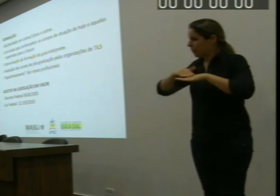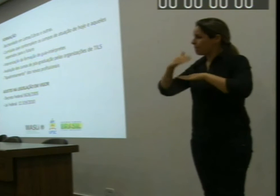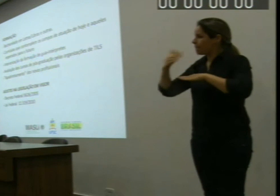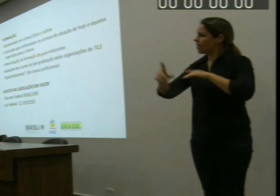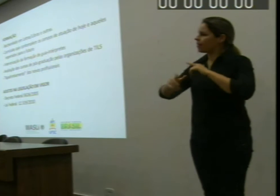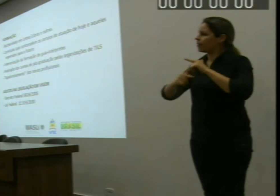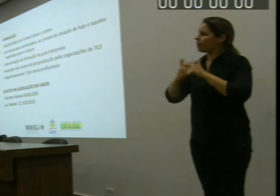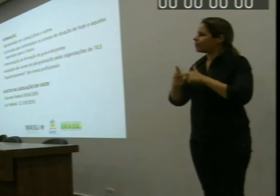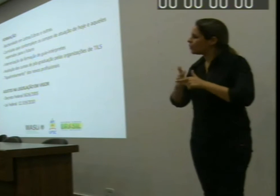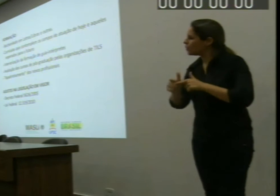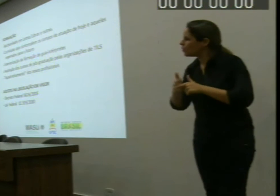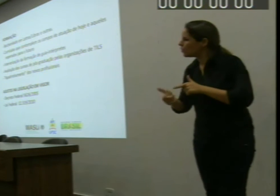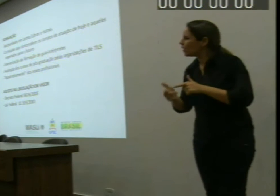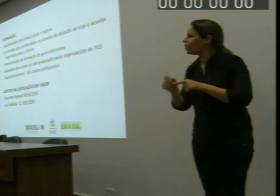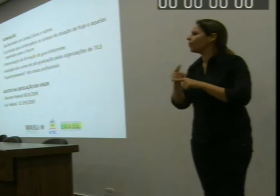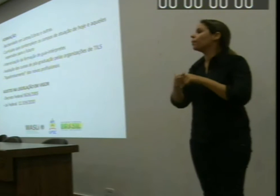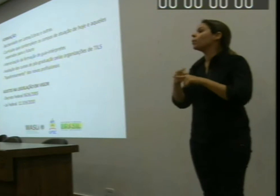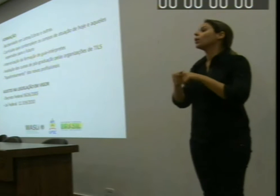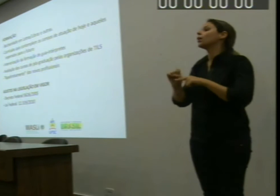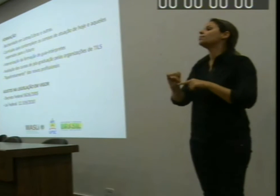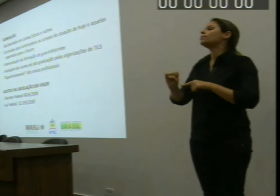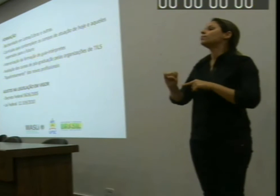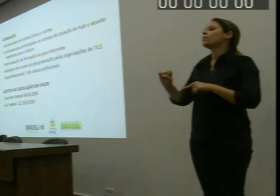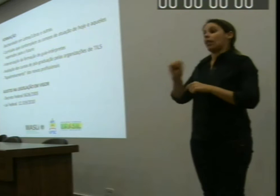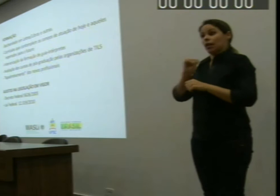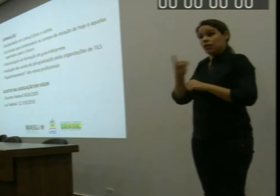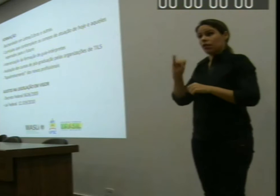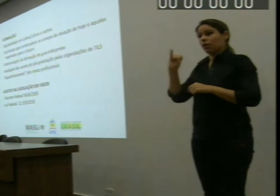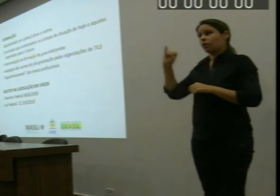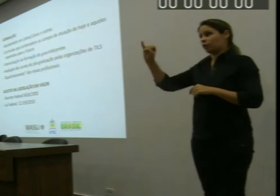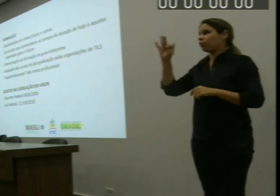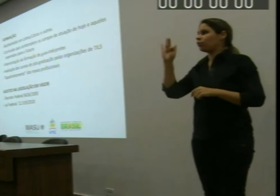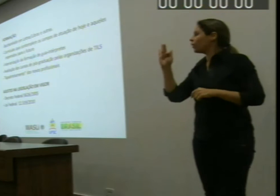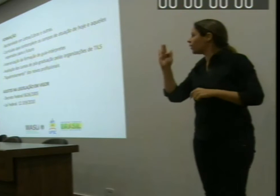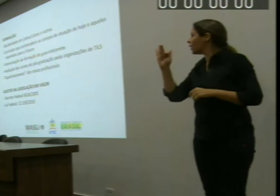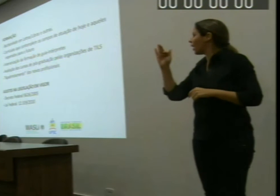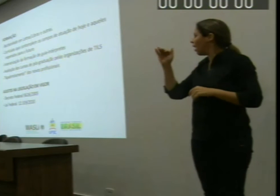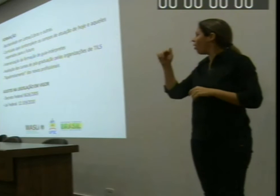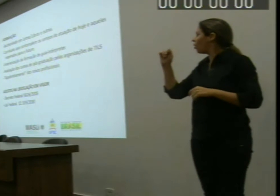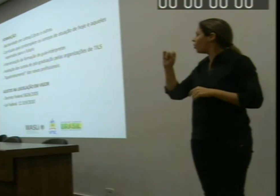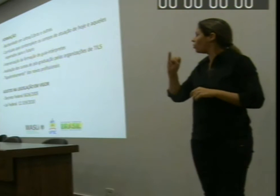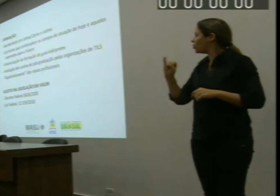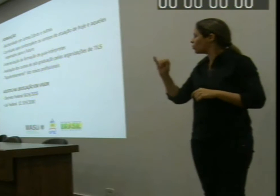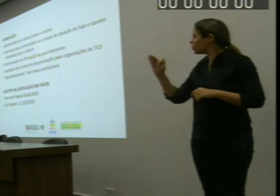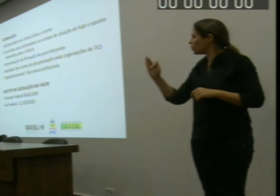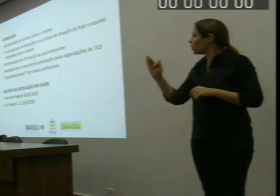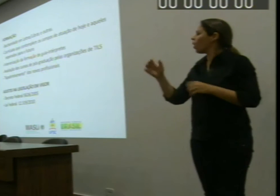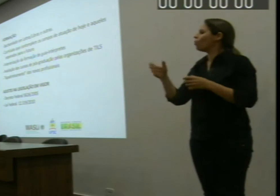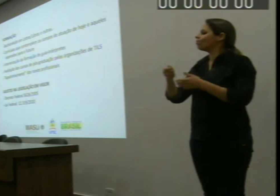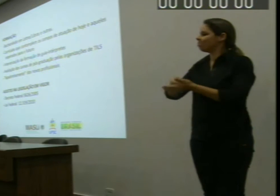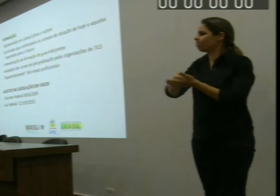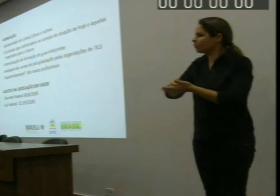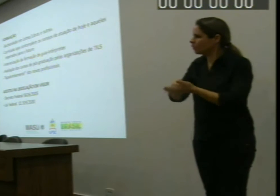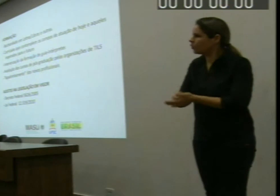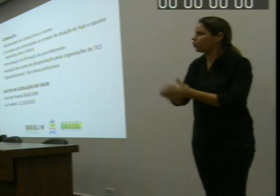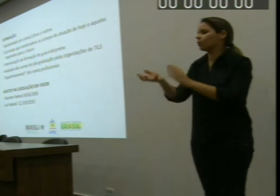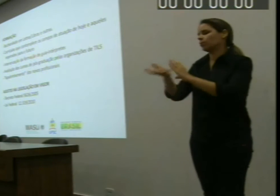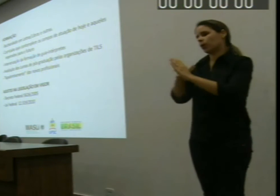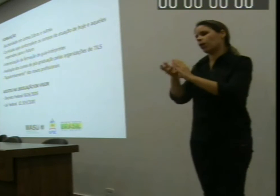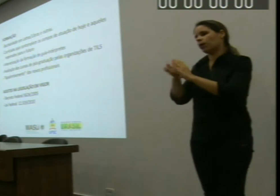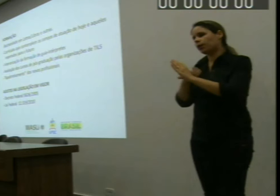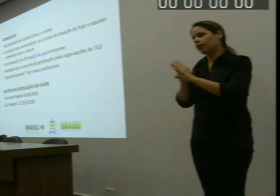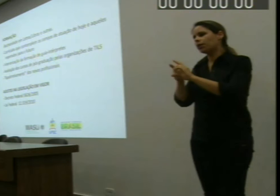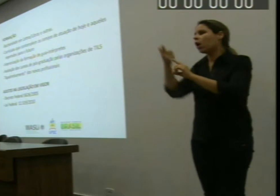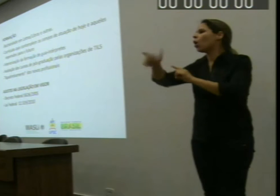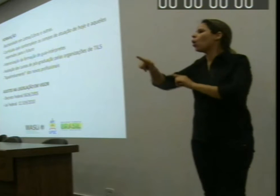um o o o o Instituto Federal exigiu prolibras um candidato pode ir à justiça e dizer ele não pode mais exigir o prra porque o